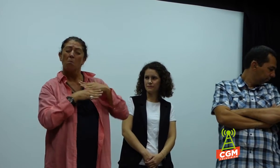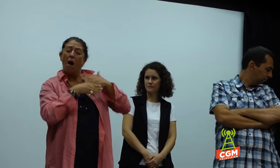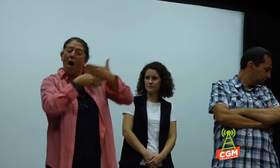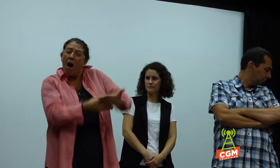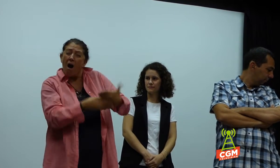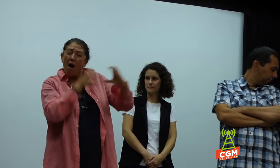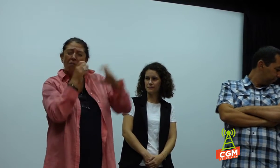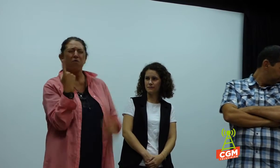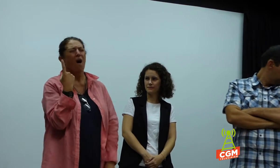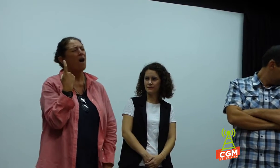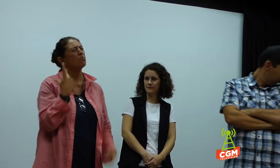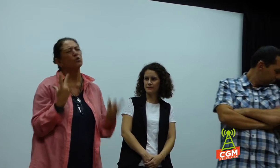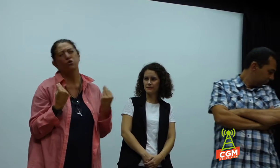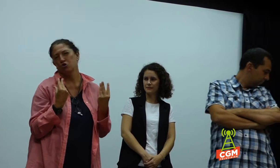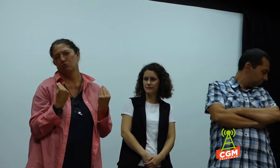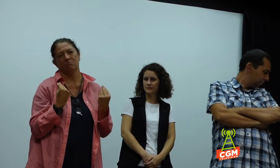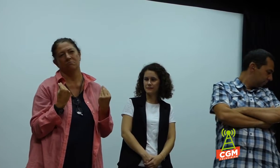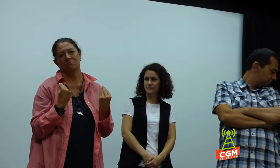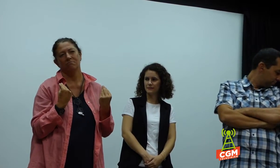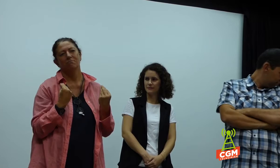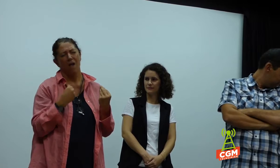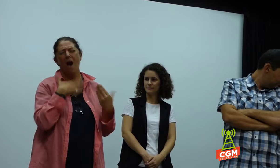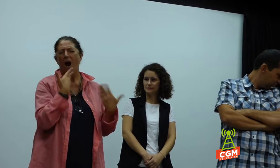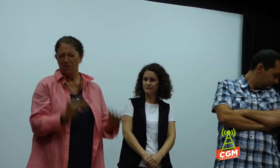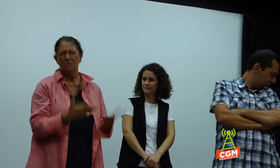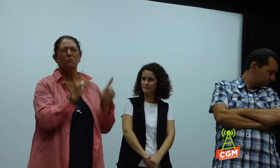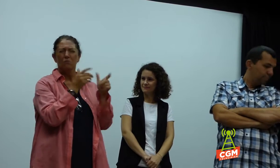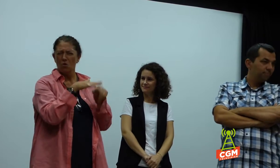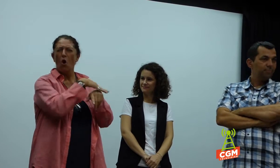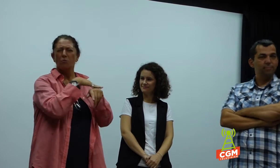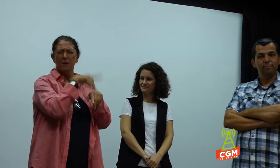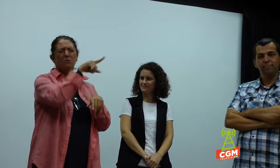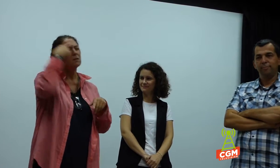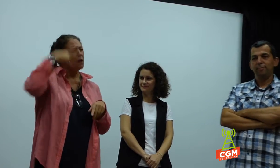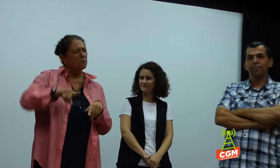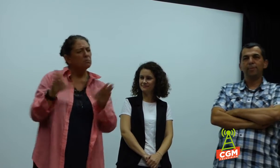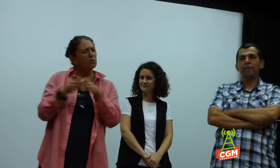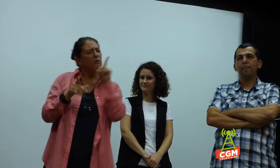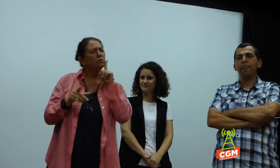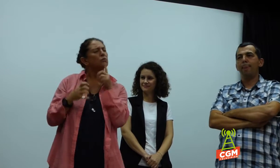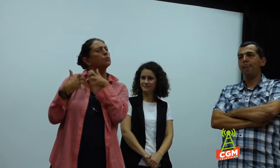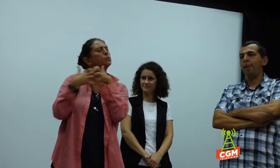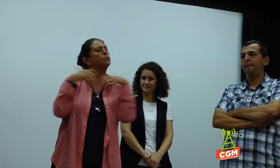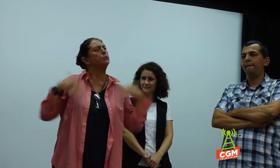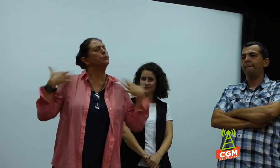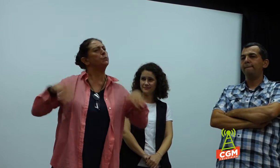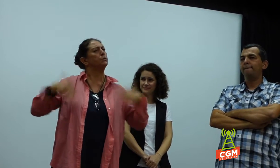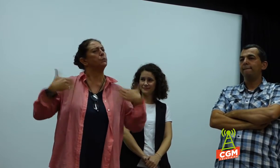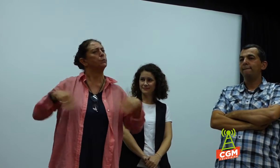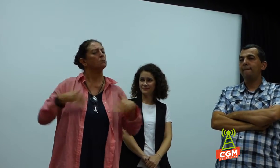constante de tirar muchas barreras. Todavía falta por quitar muchas barreras, porque sabéis que la comunidad